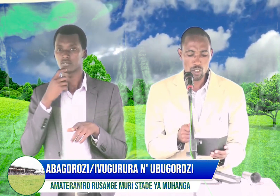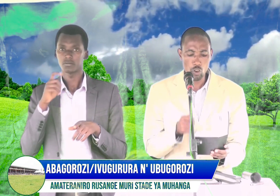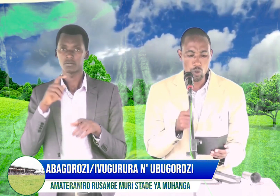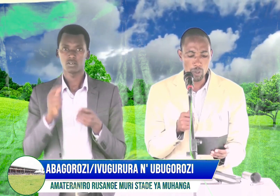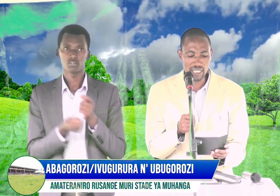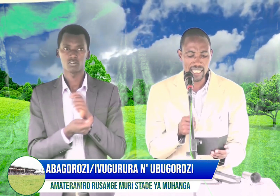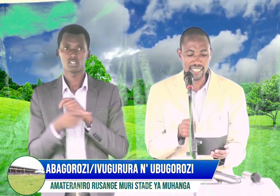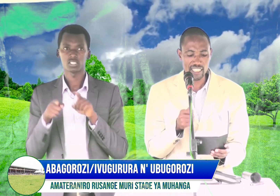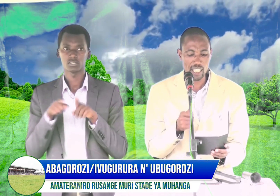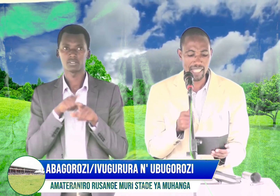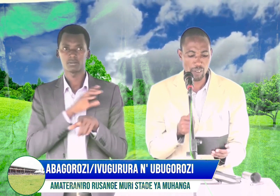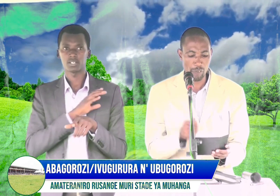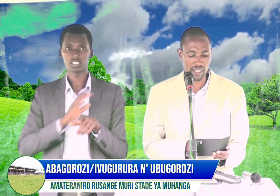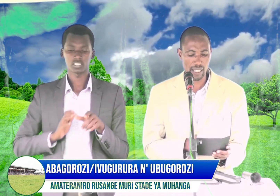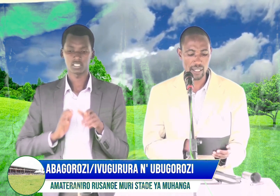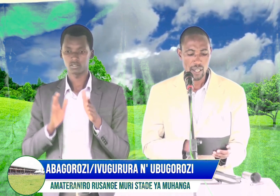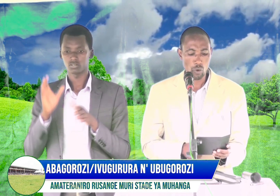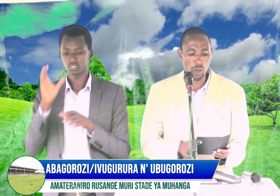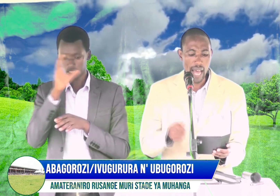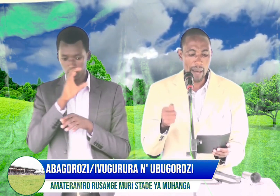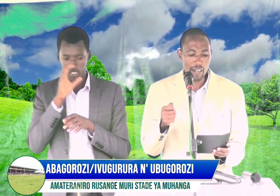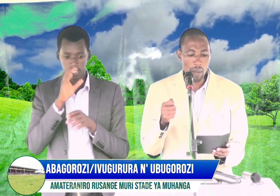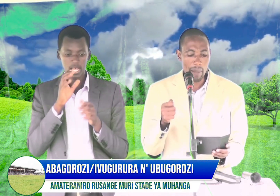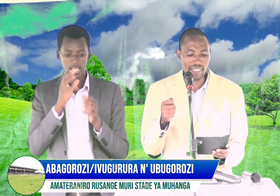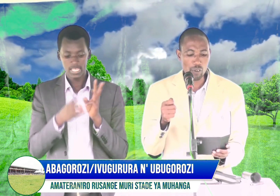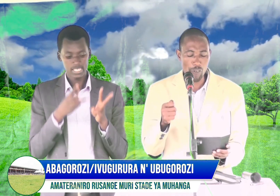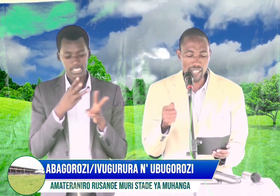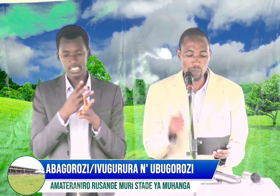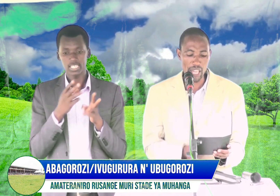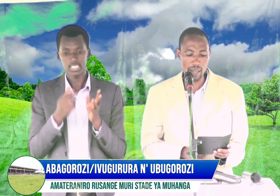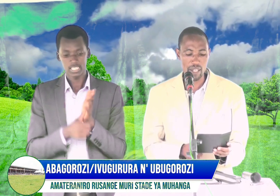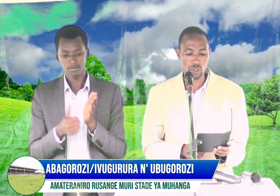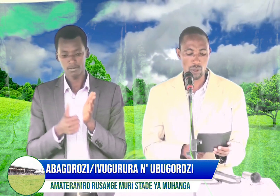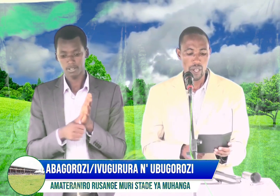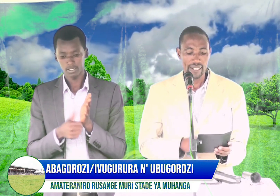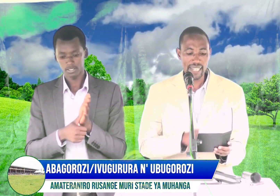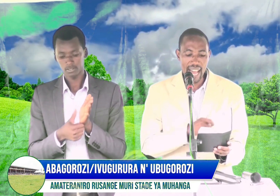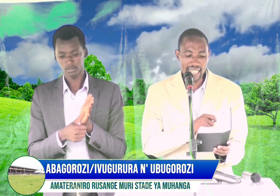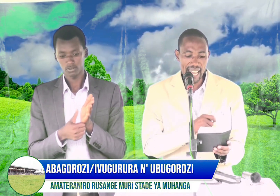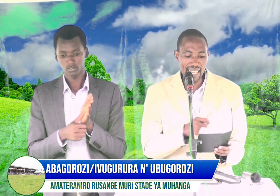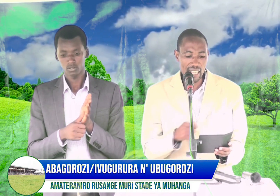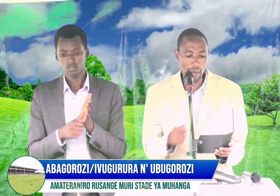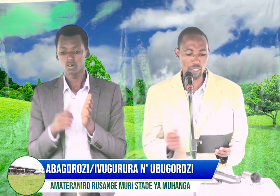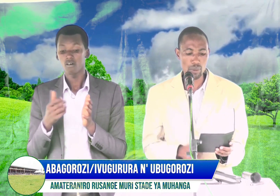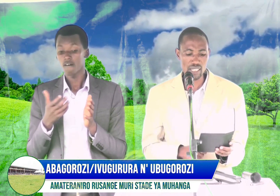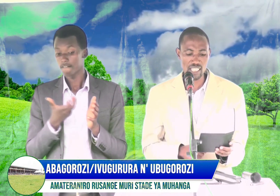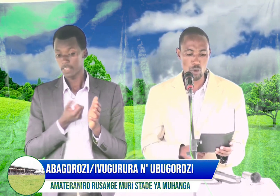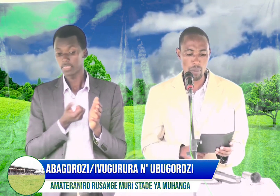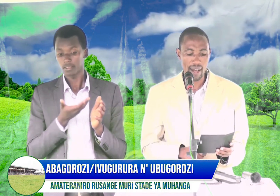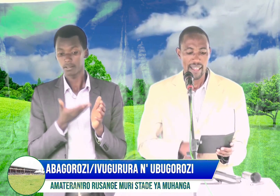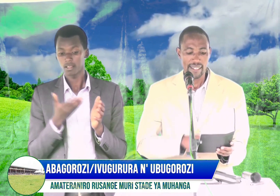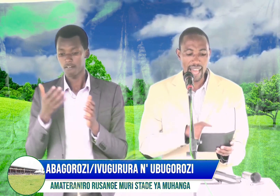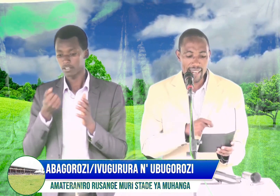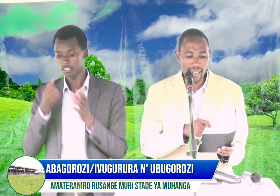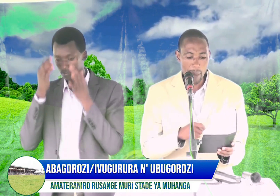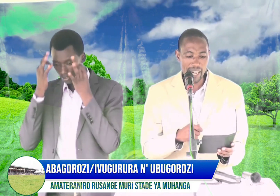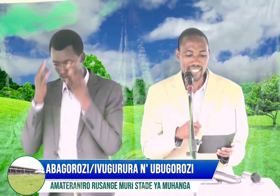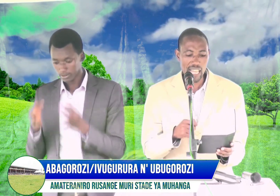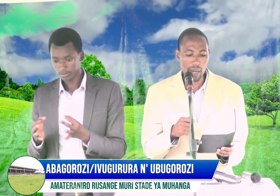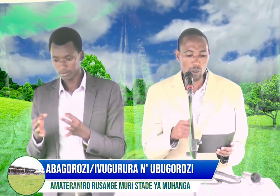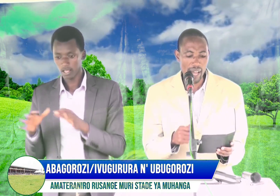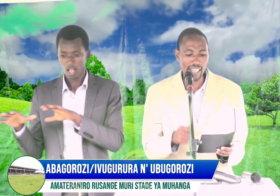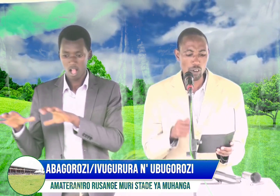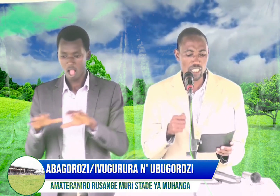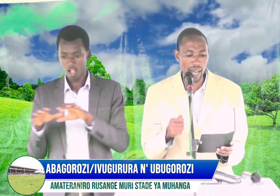isi umuti ikibazo ifite ngo n'abantu bamaze gufata ibyemezo nta kaga kabasubiza inyuma nta